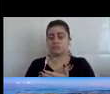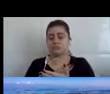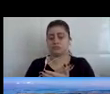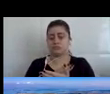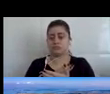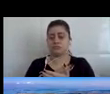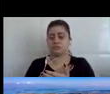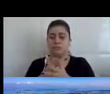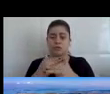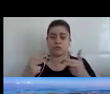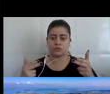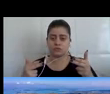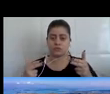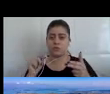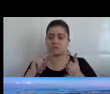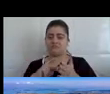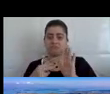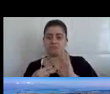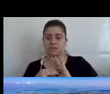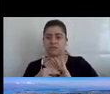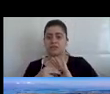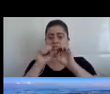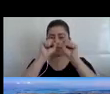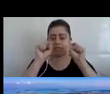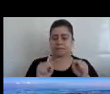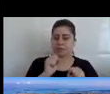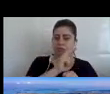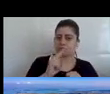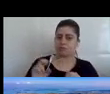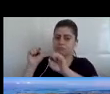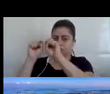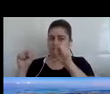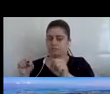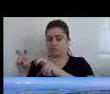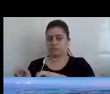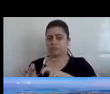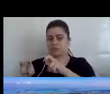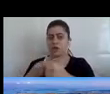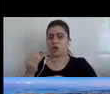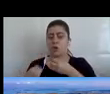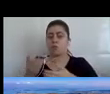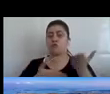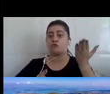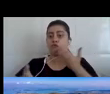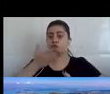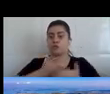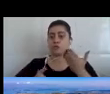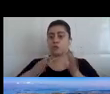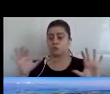essas questões dos sistemas urbanos, as questões dos sistemas rurais, e como que isso se daria num fluxo